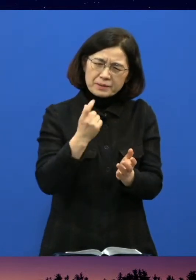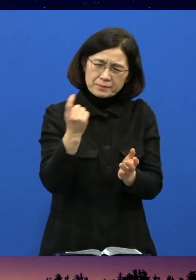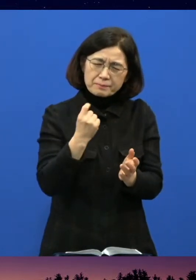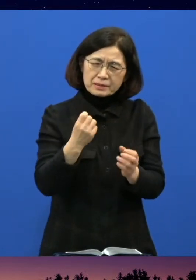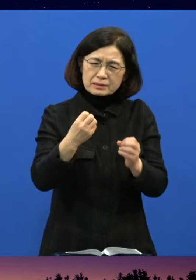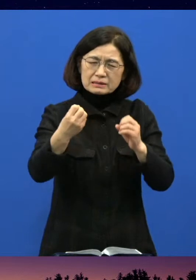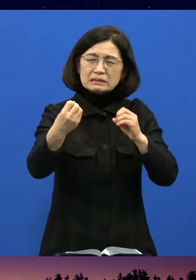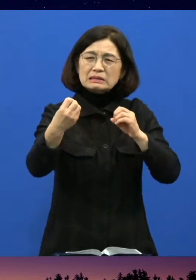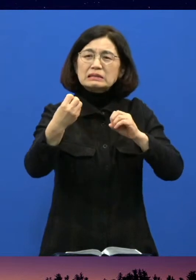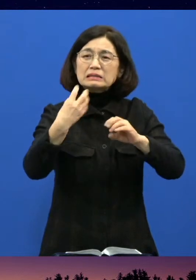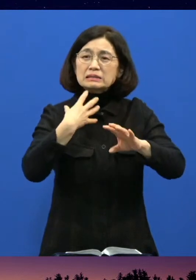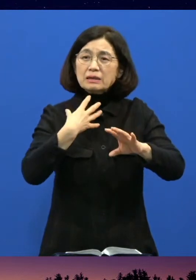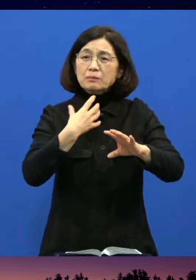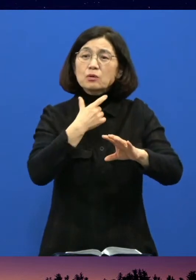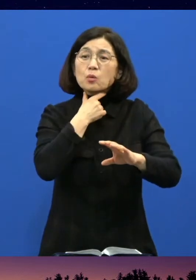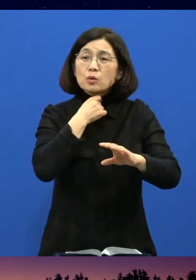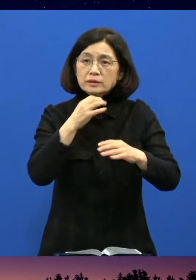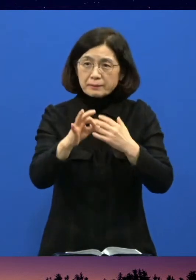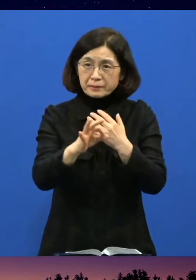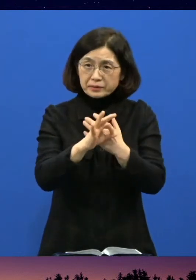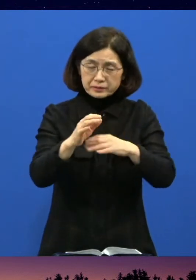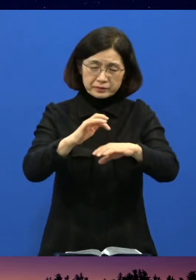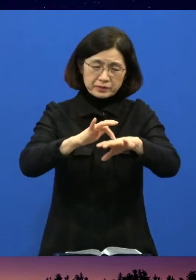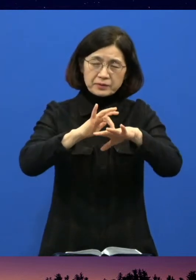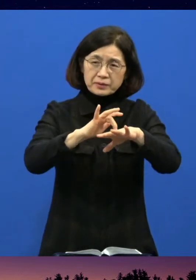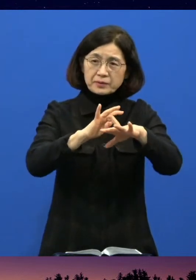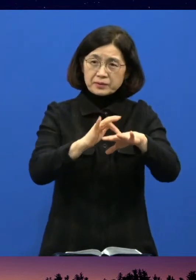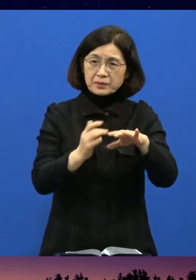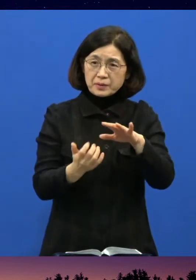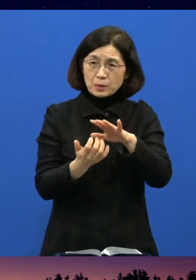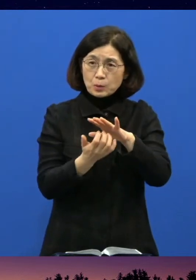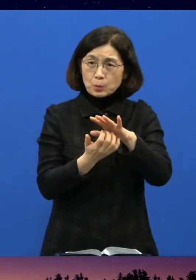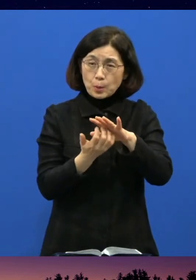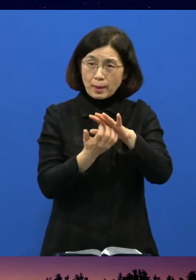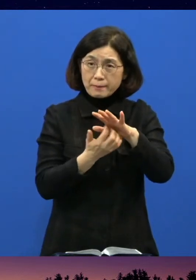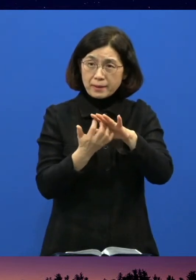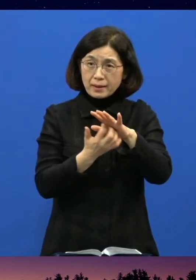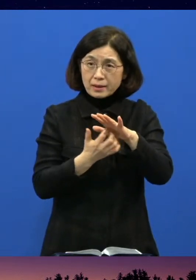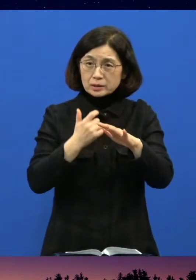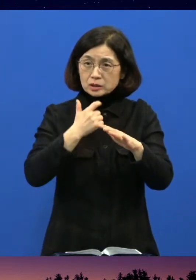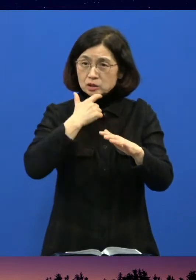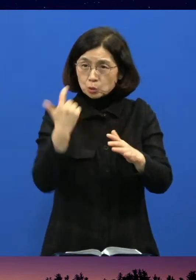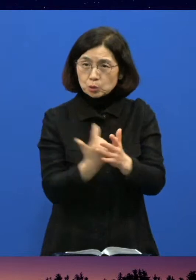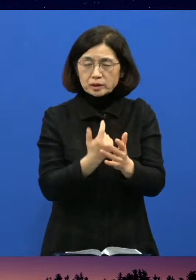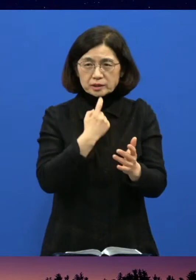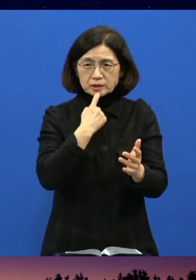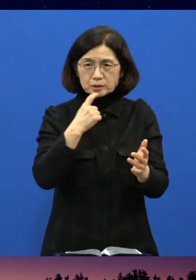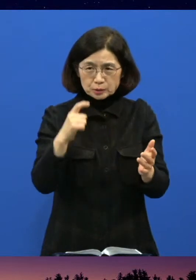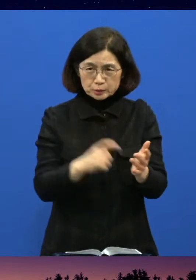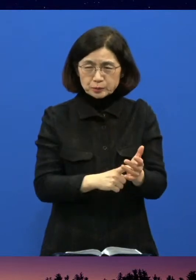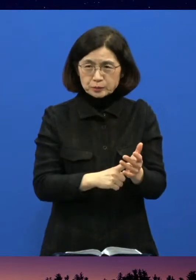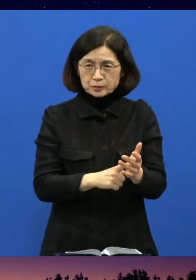사탄은 언제나 과정을 무시합니다. 수단과 방법을 가리지 않아요. 결과주의에 빠지게 합니다.